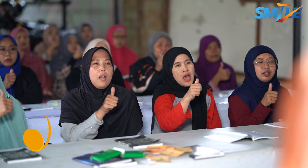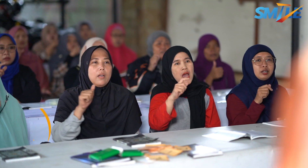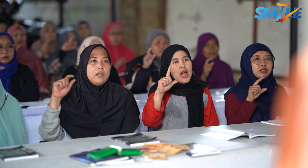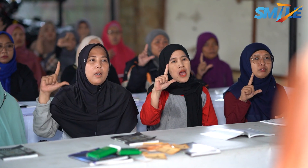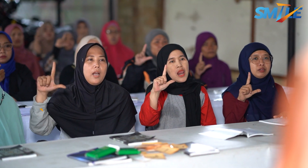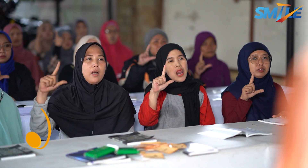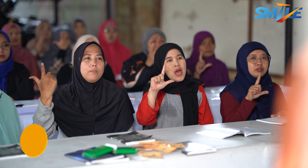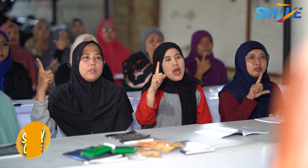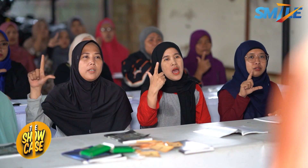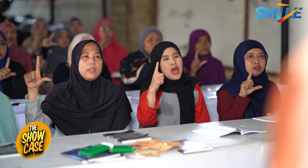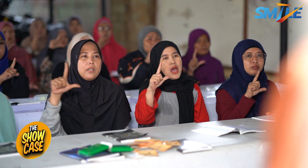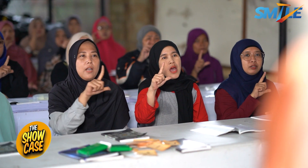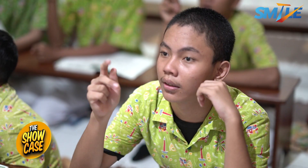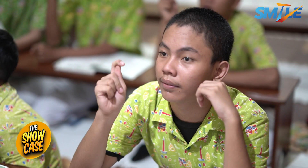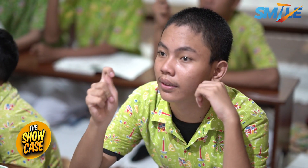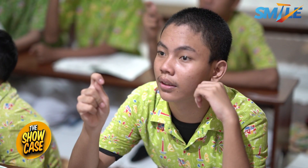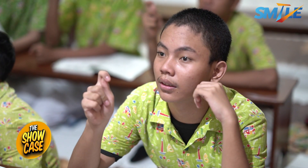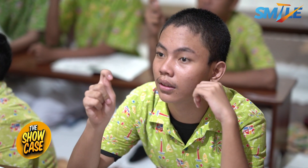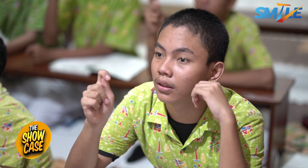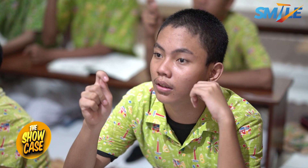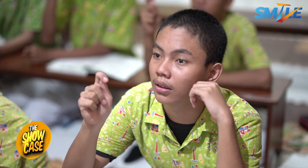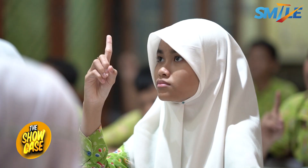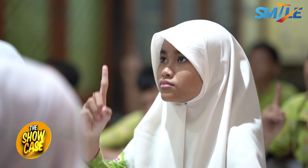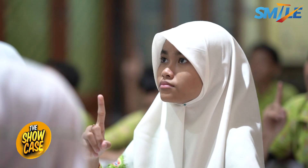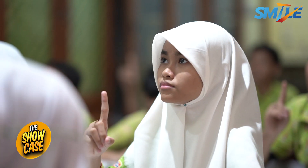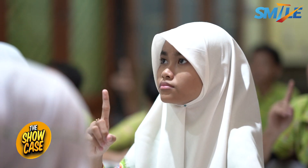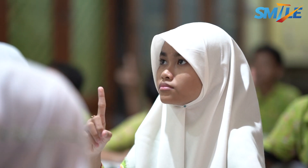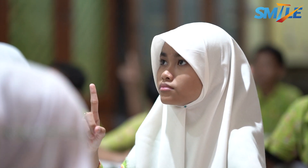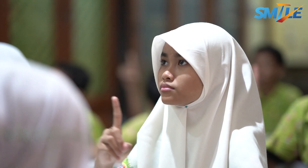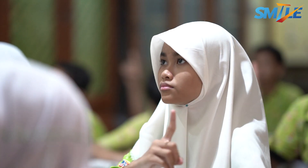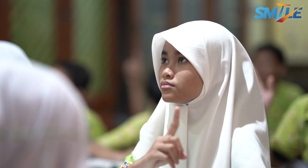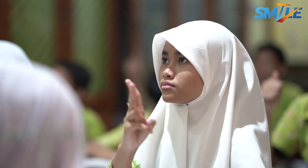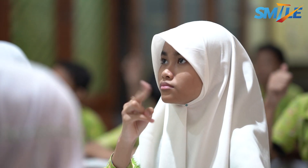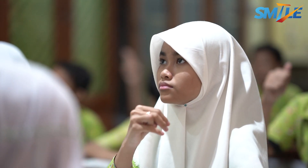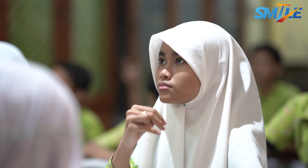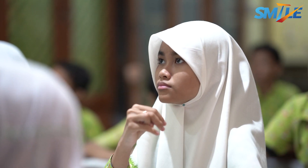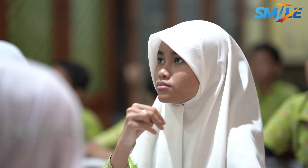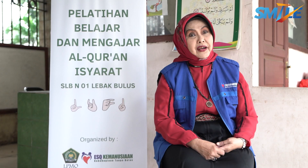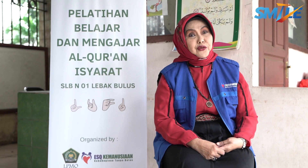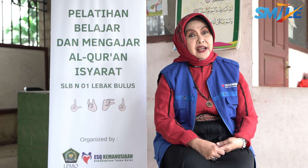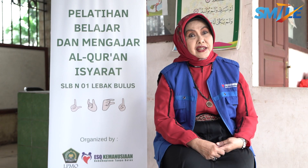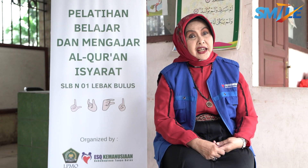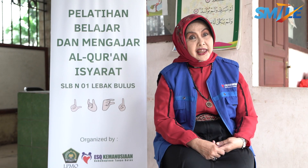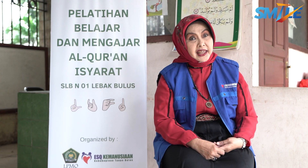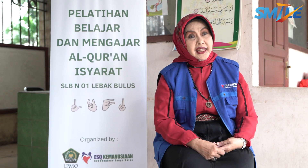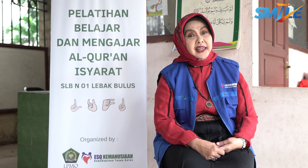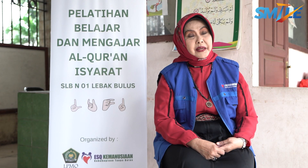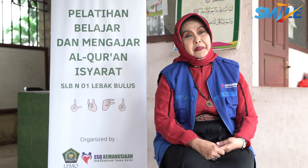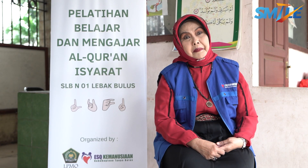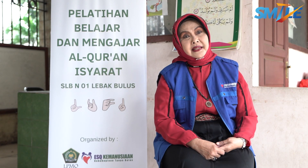Isyarat bagi teman tuli di seluruh Indonesia dimanapun mereka berada. Mushaf Al-Quran Isyarat ini memang saat